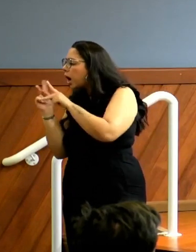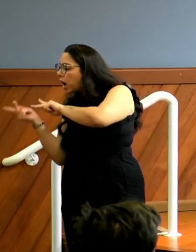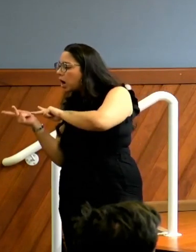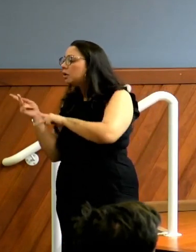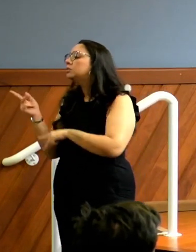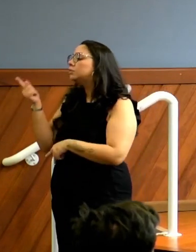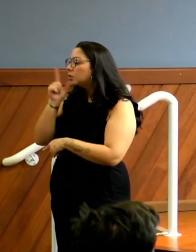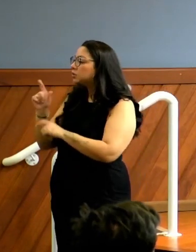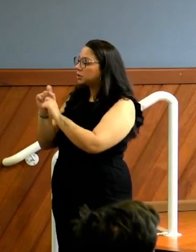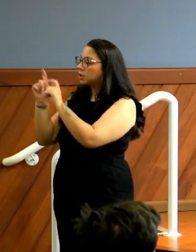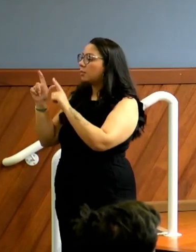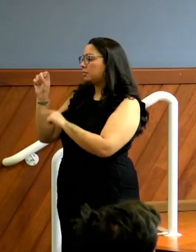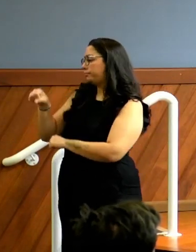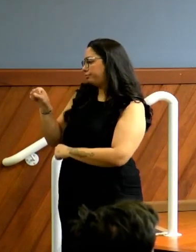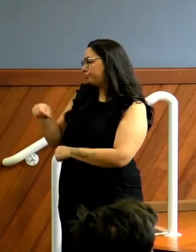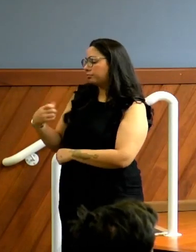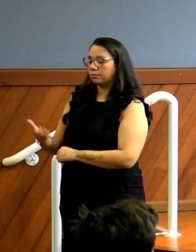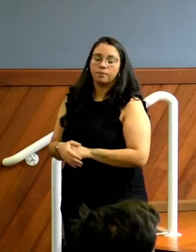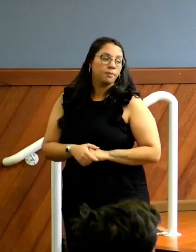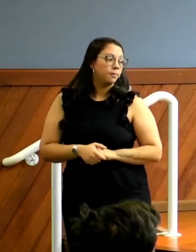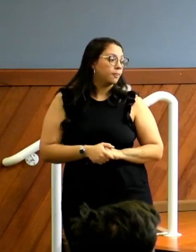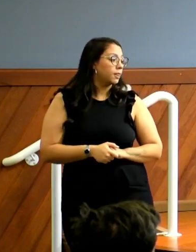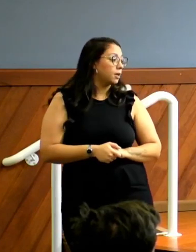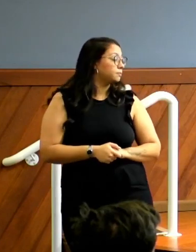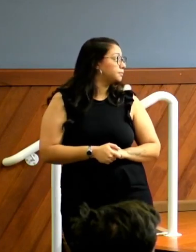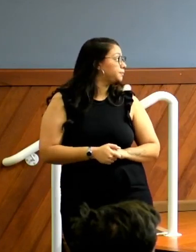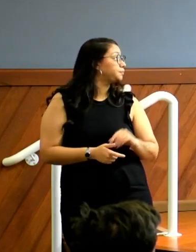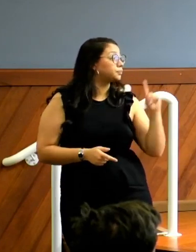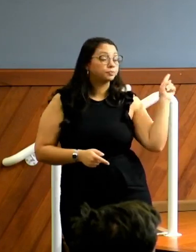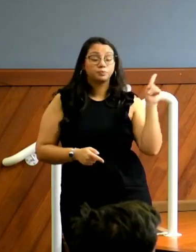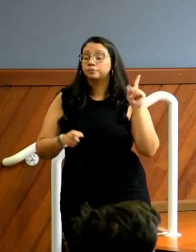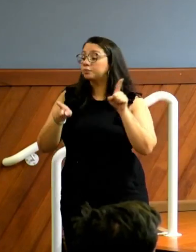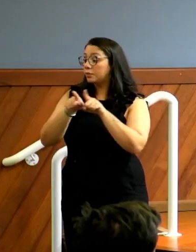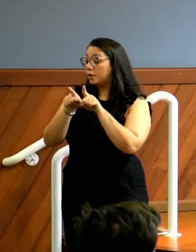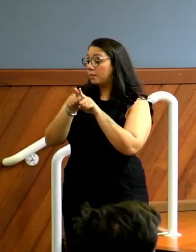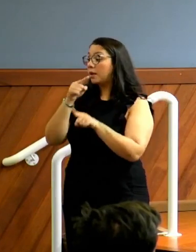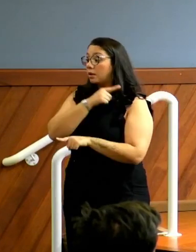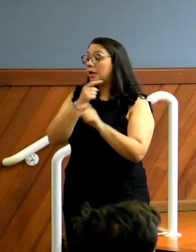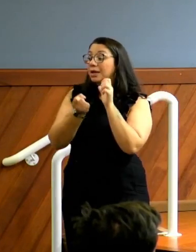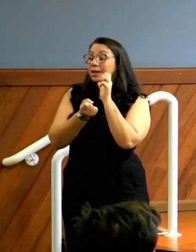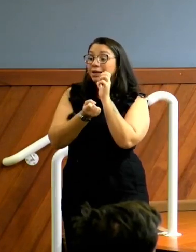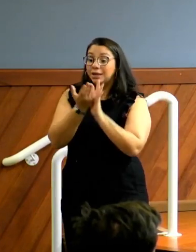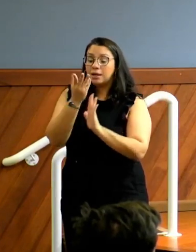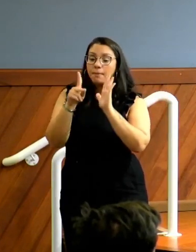para a gente acesso àquele material. Fora que o Arquivematica gera ele próprio